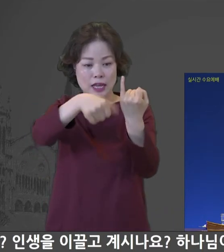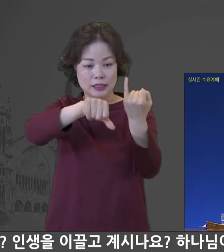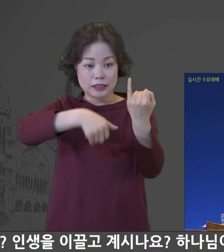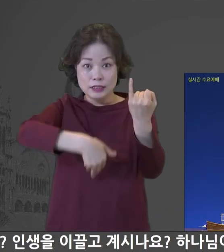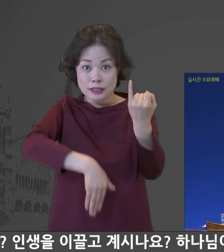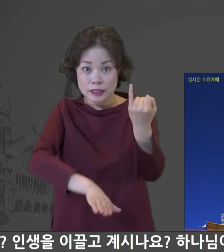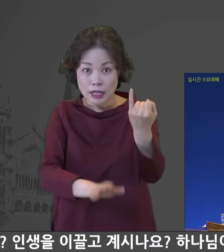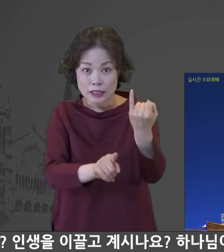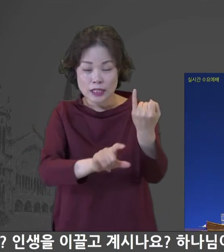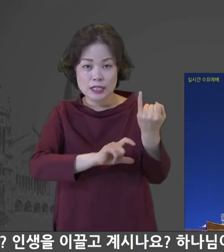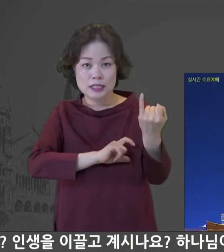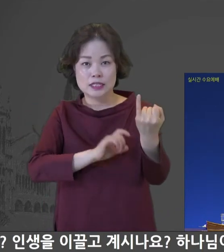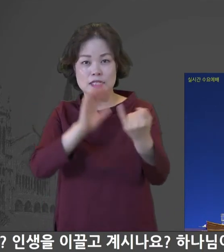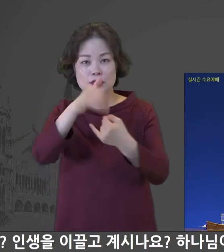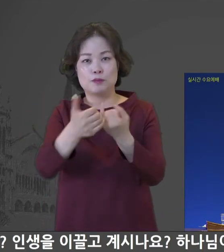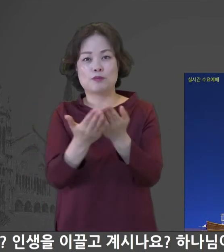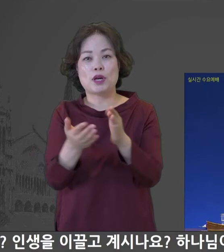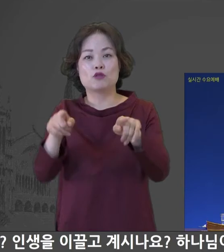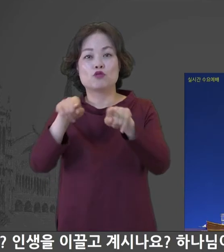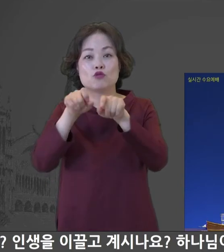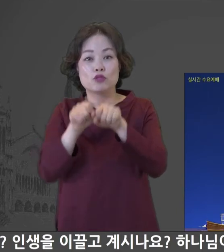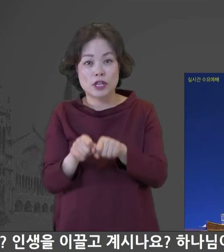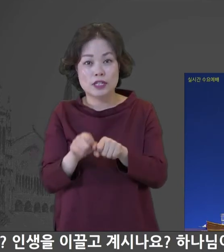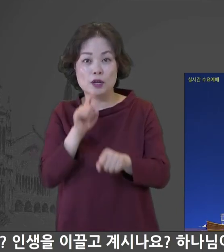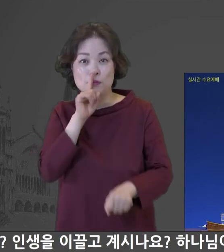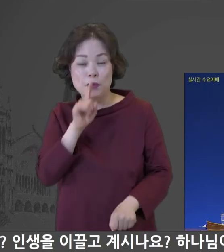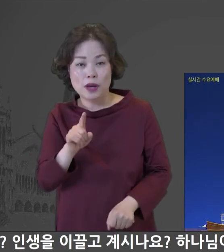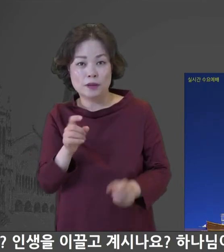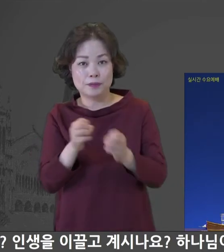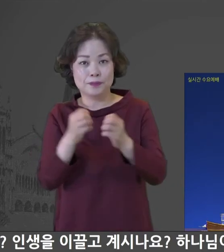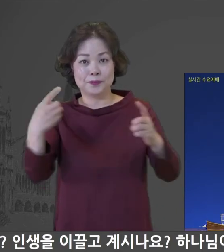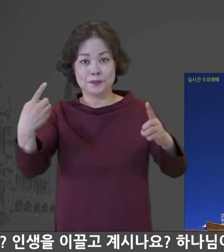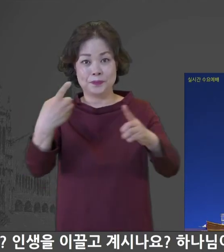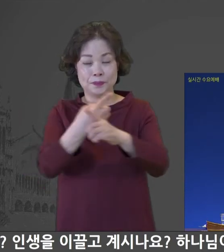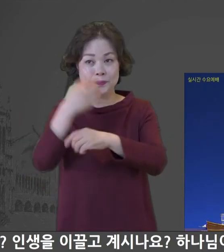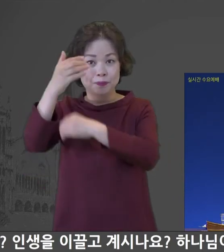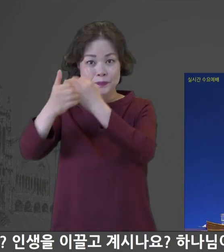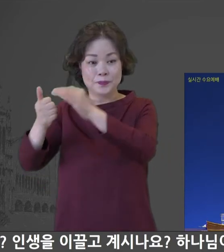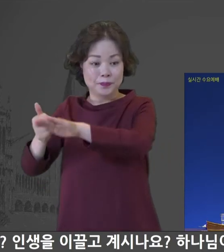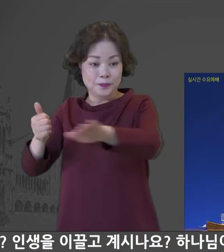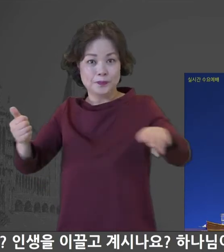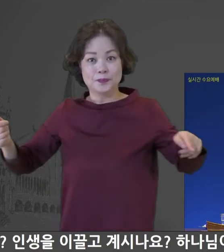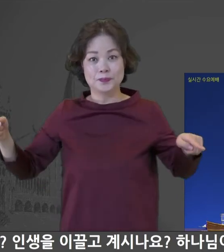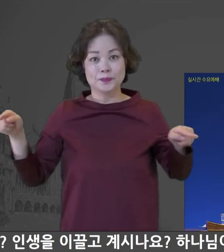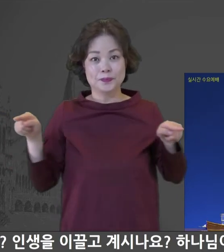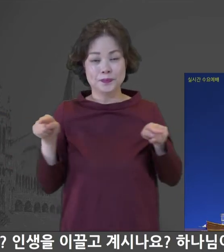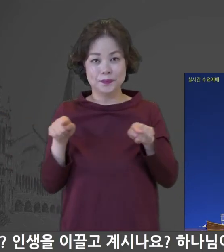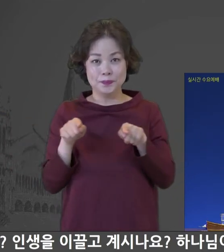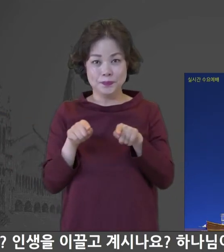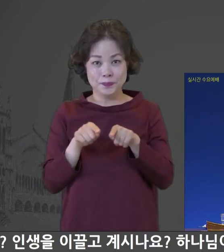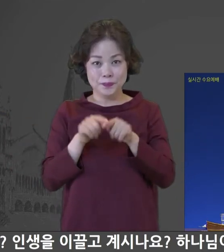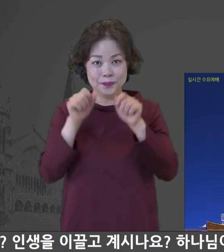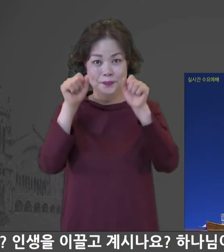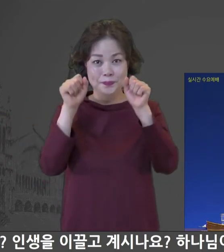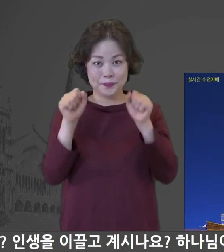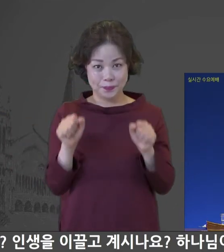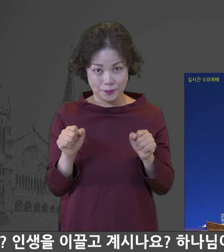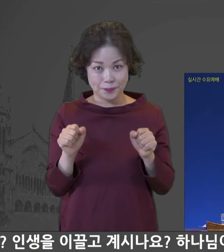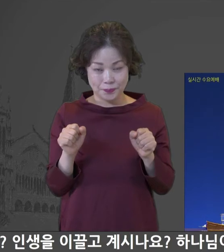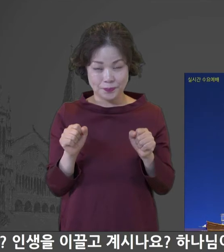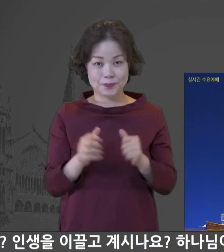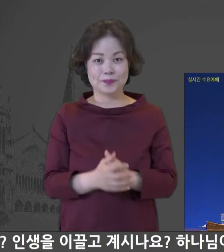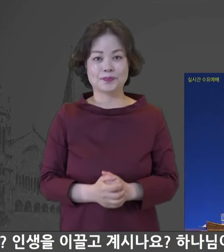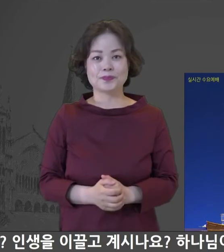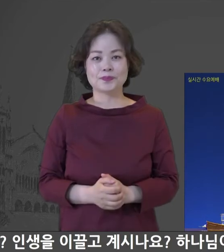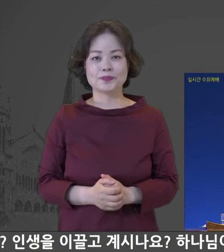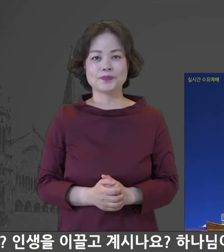것이요 그의 이름을 임마누엘이라 하리라 하셨으니 이를 번역한 즉 하나님이 우리와 함께 계시다 함이라